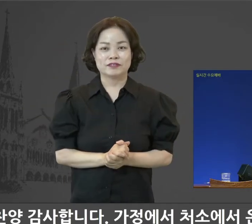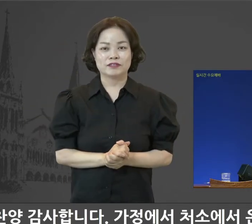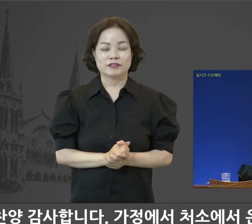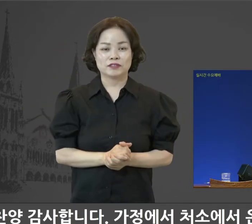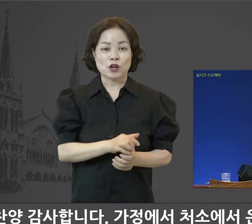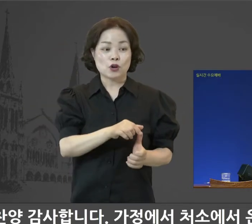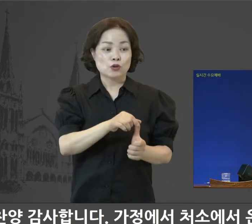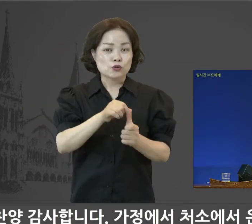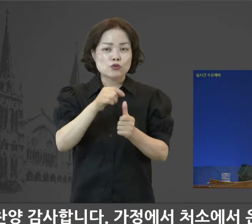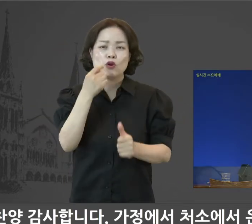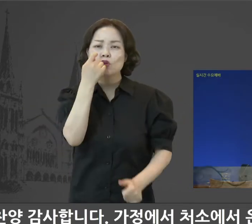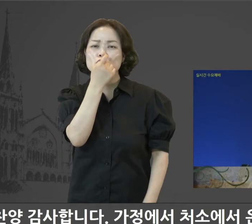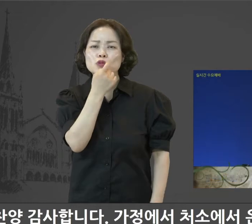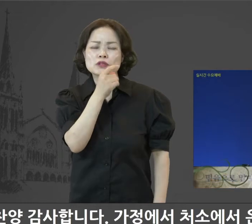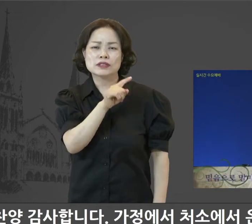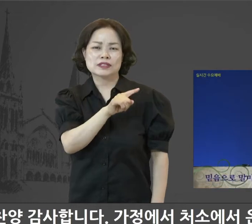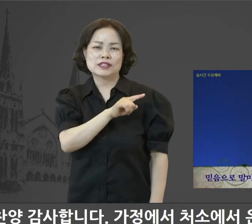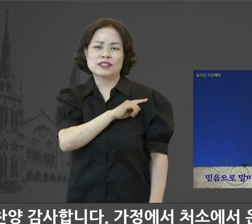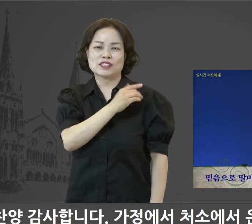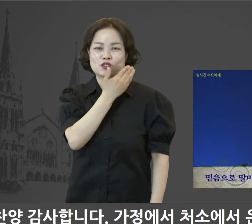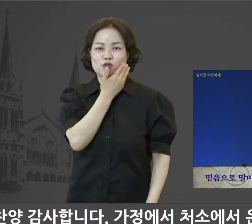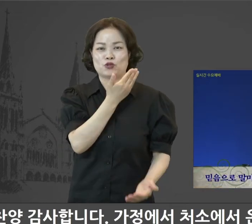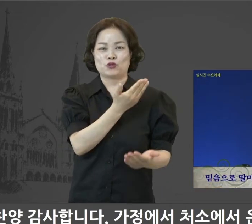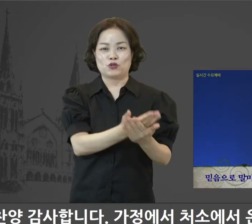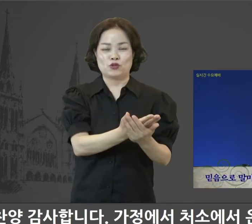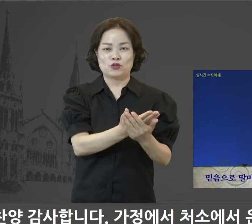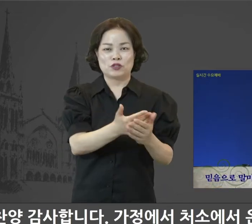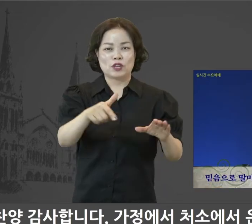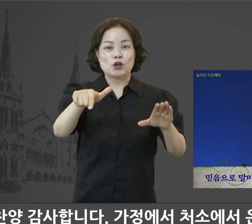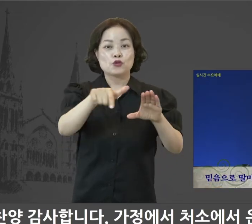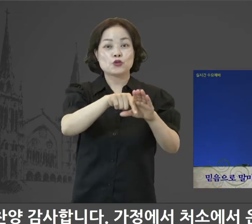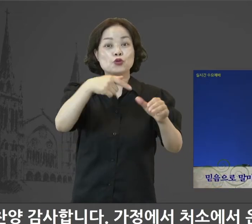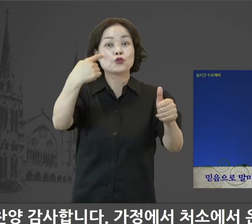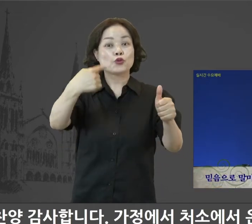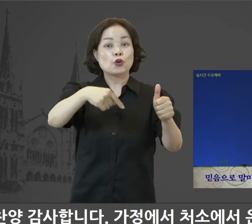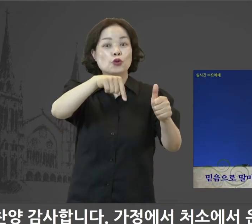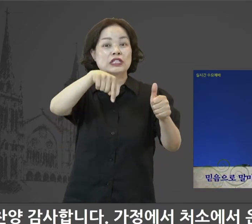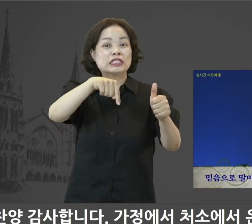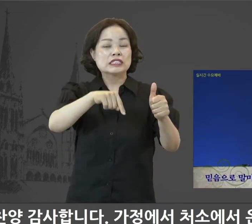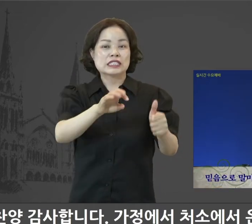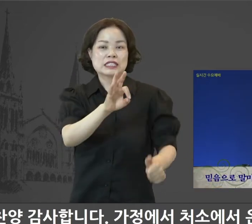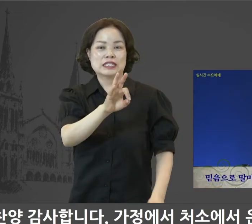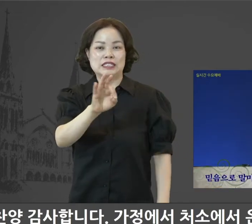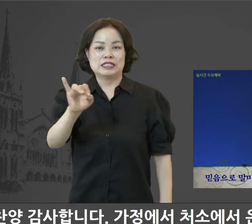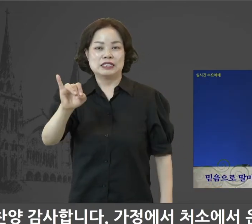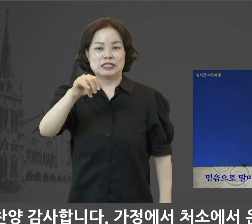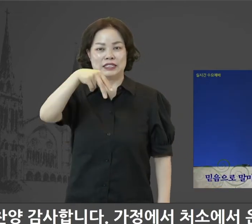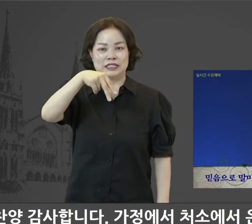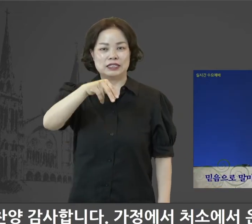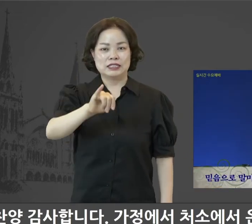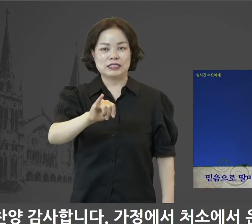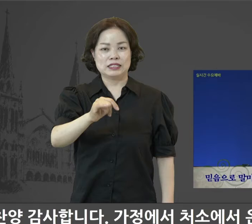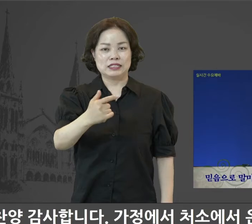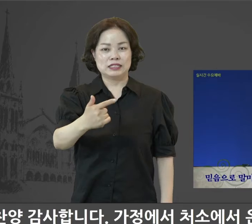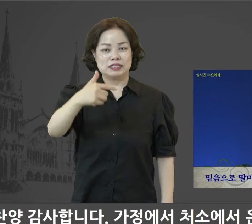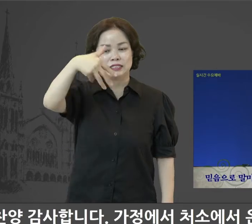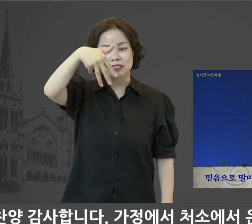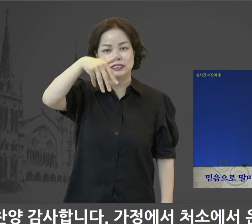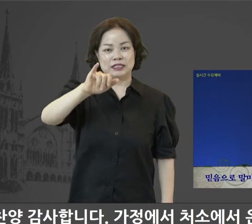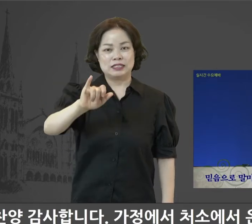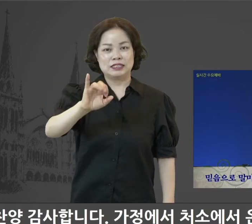구원론에 있어서 가장 중요한 교리 중에 하나는 바로 이신칭의입니다.